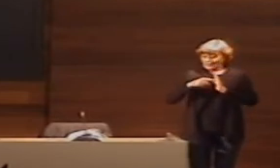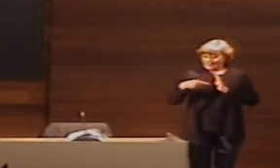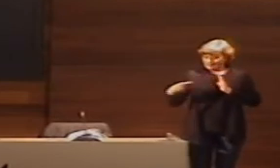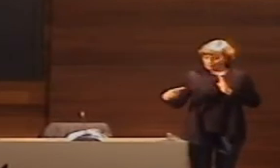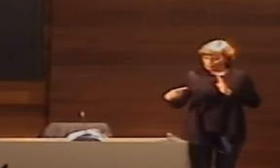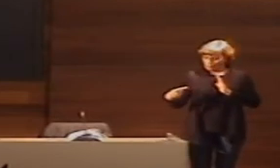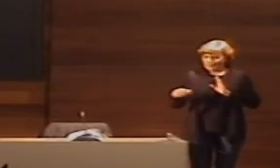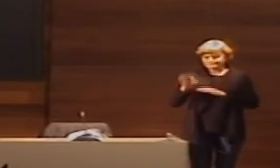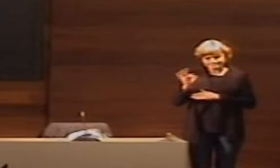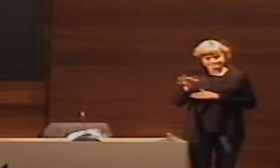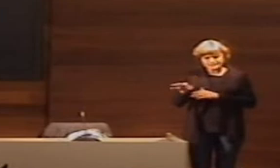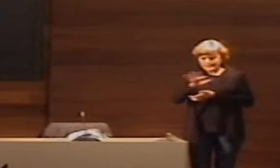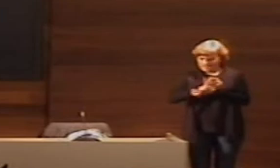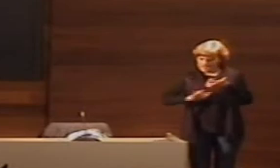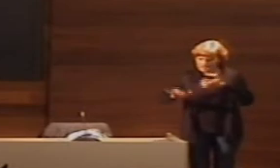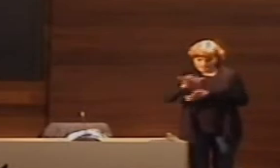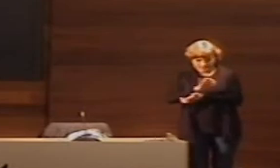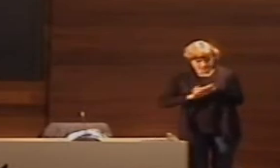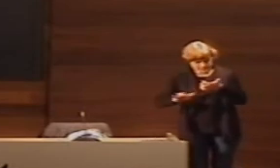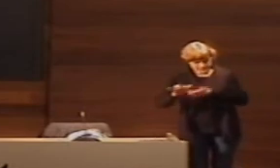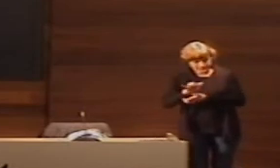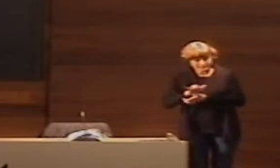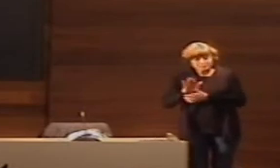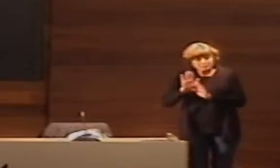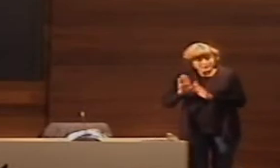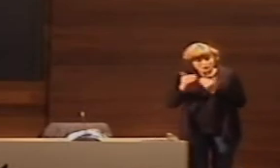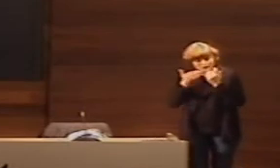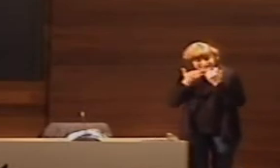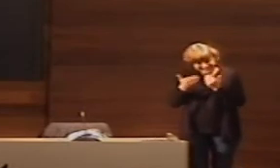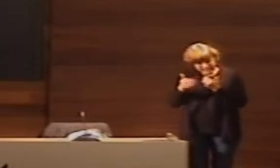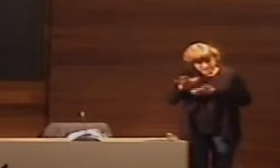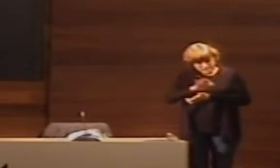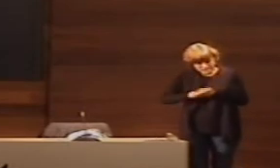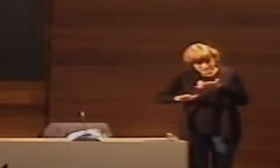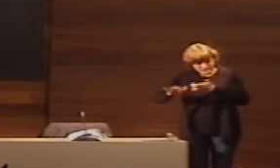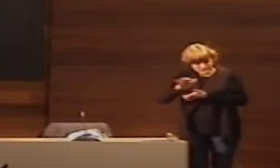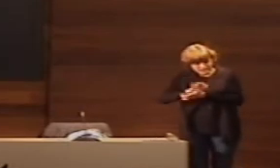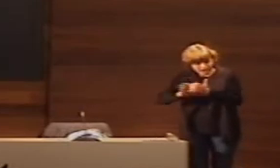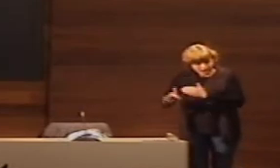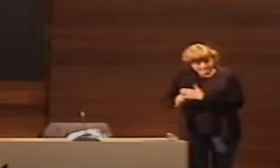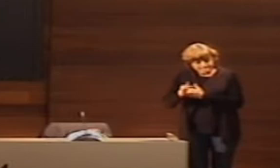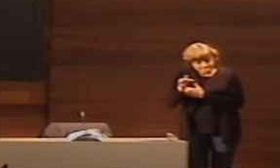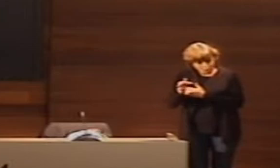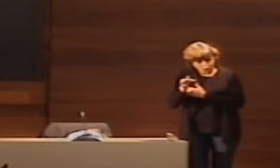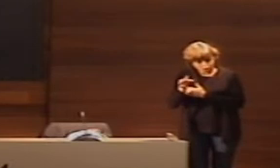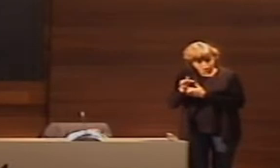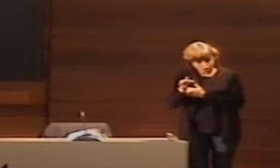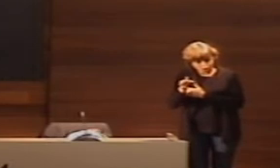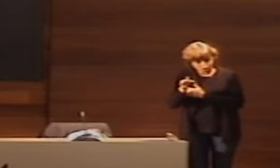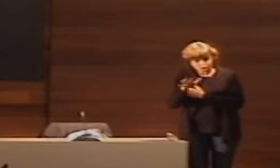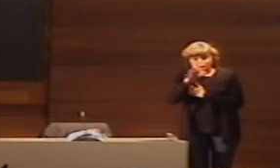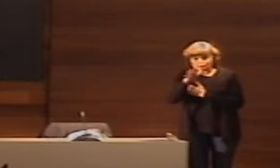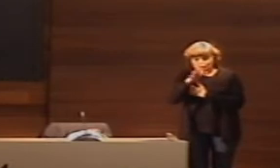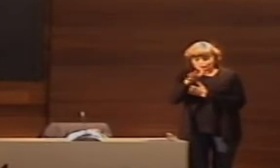muy crispados, pero yo creo que ha dejado muchas cosas buenas, muchos pozos buenos. Y de hecho somos